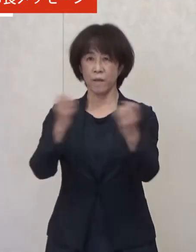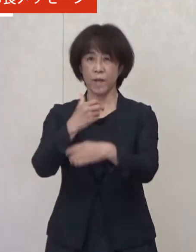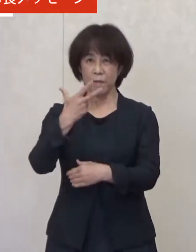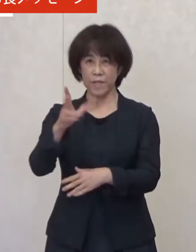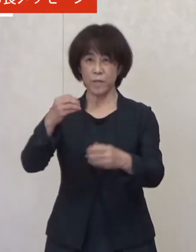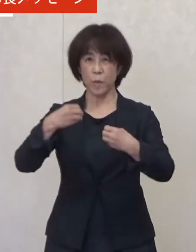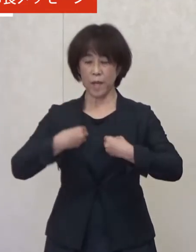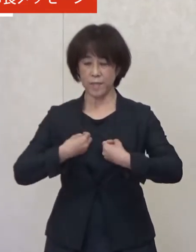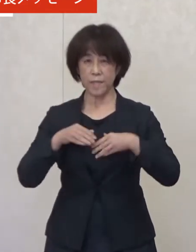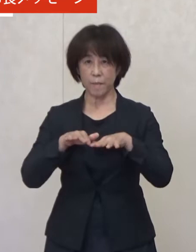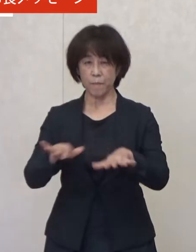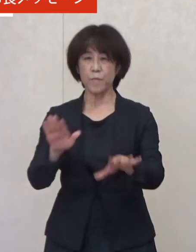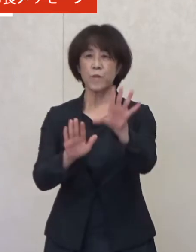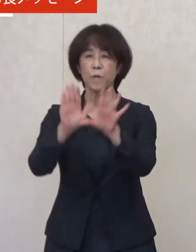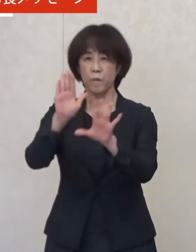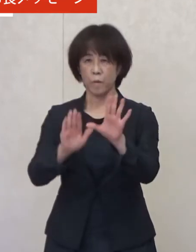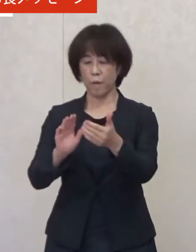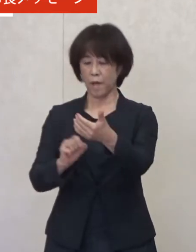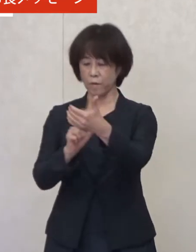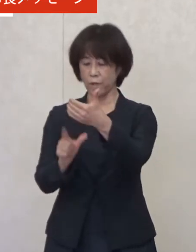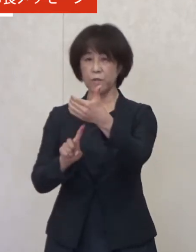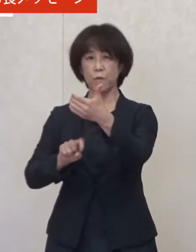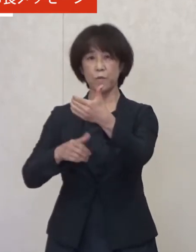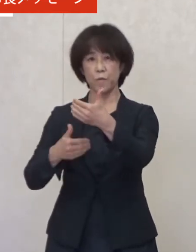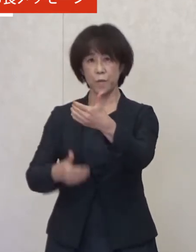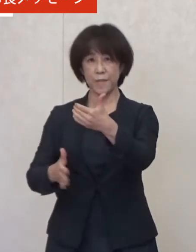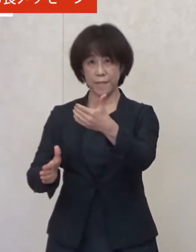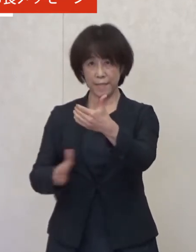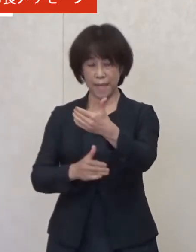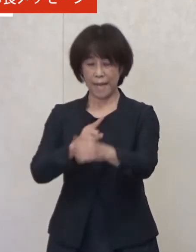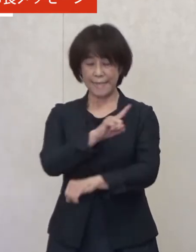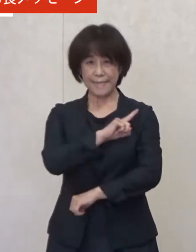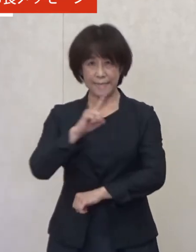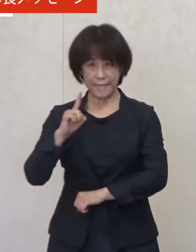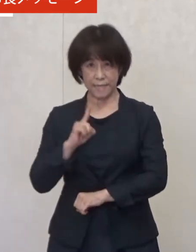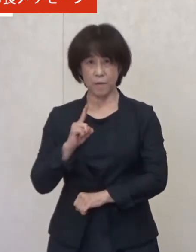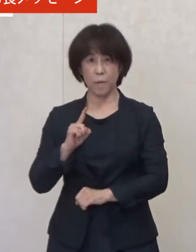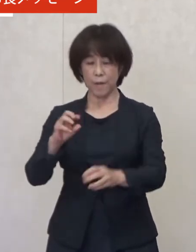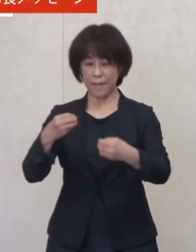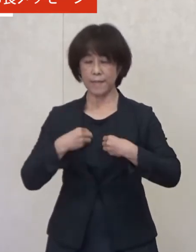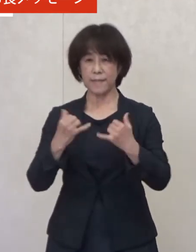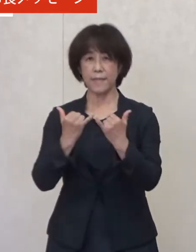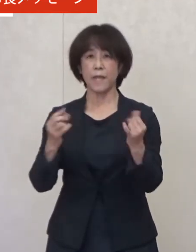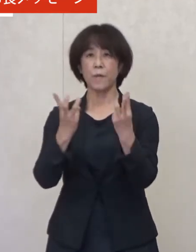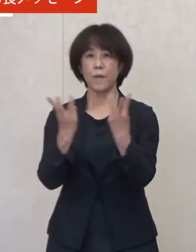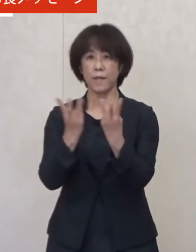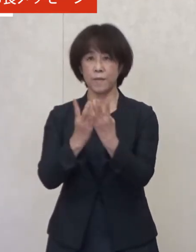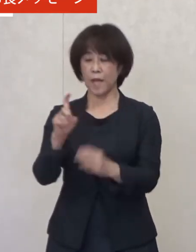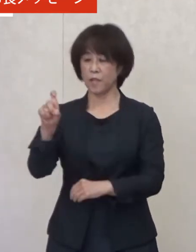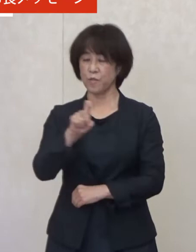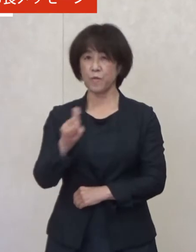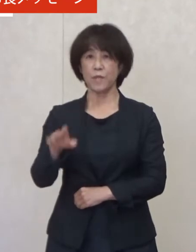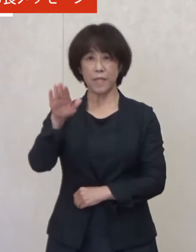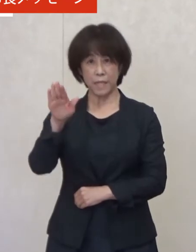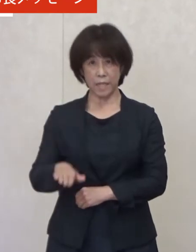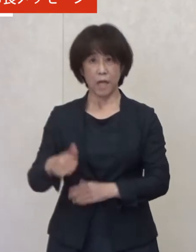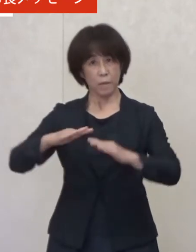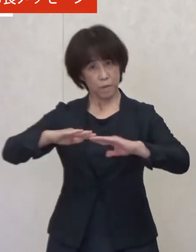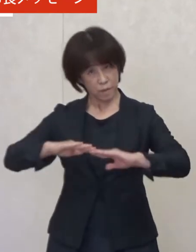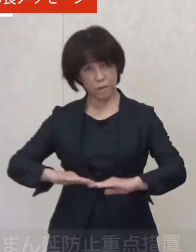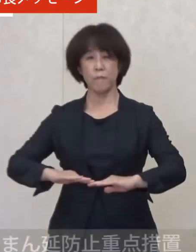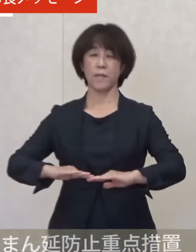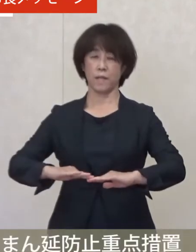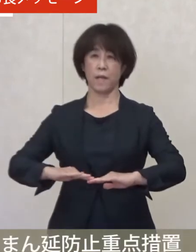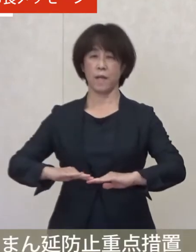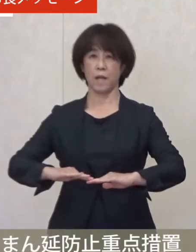岡山市の感染状況は9月19日以降1日の新規感染者数が1桁台と落ち着いてき